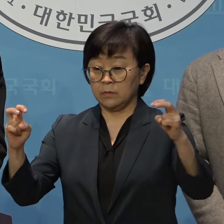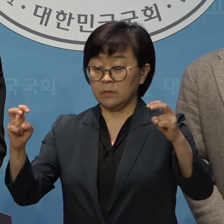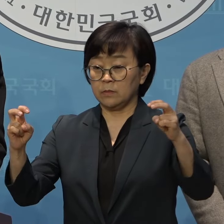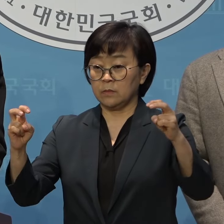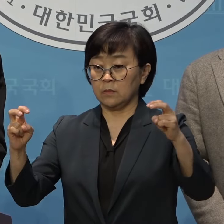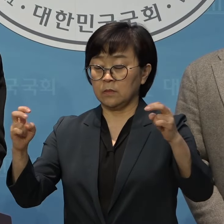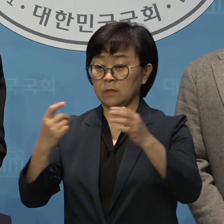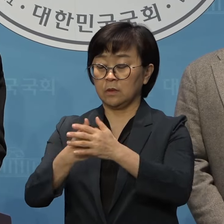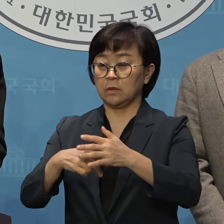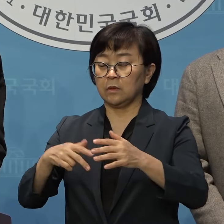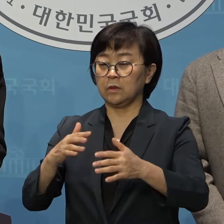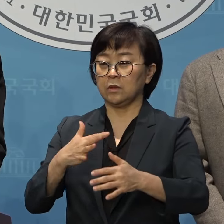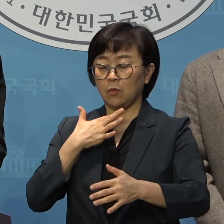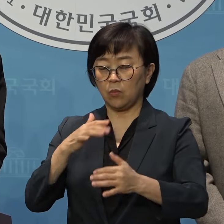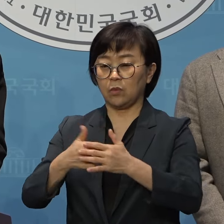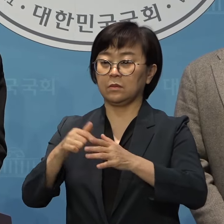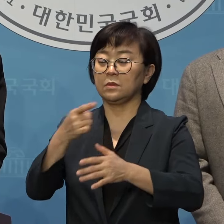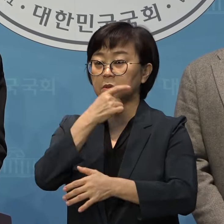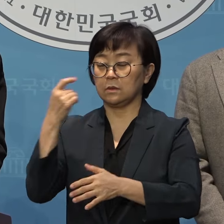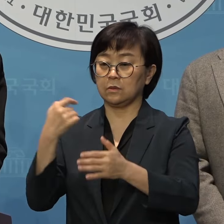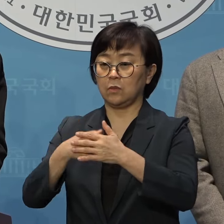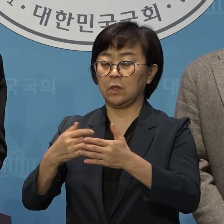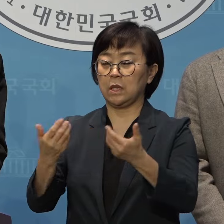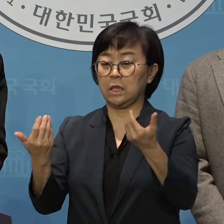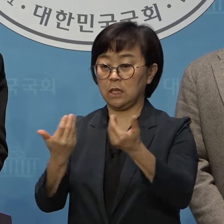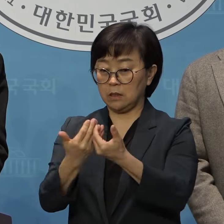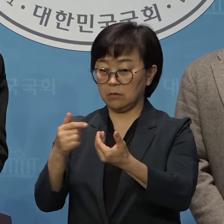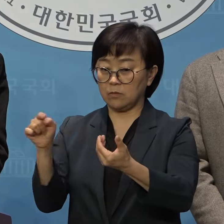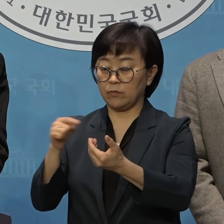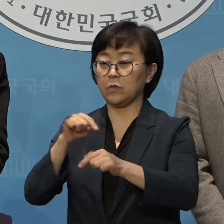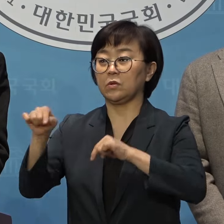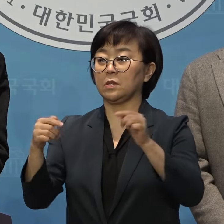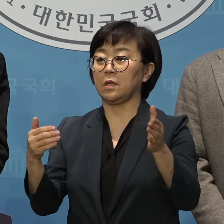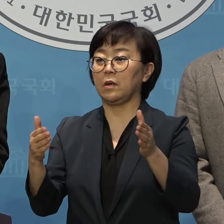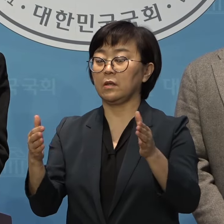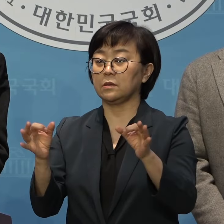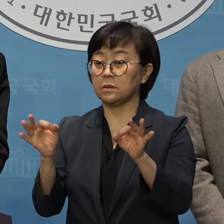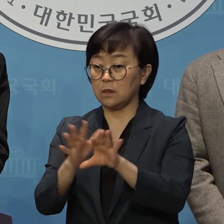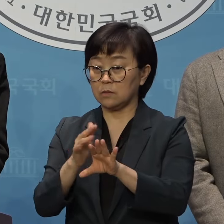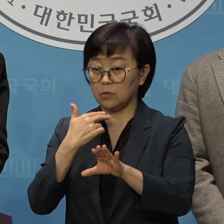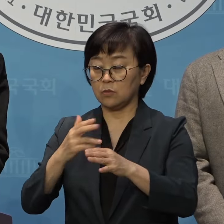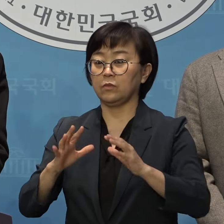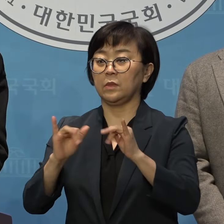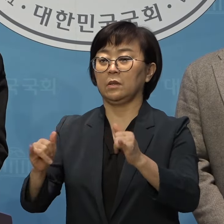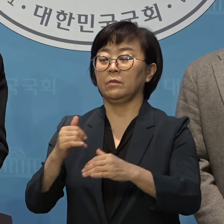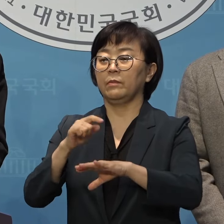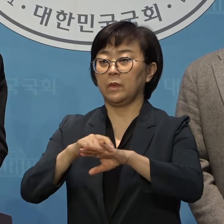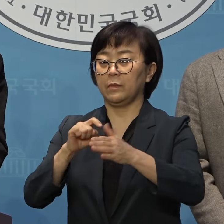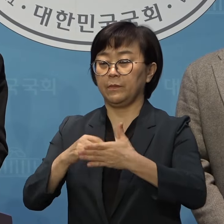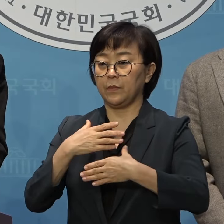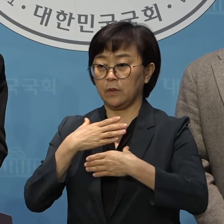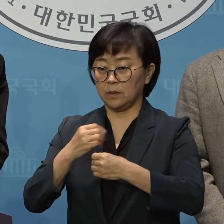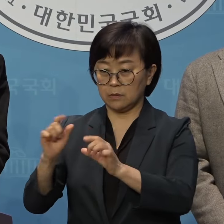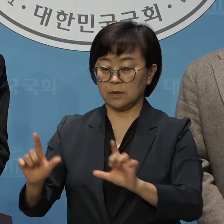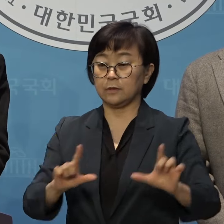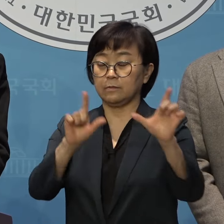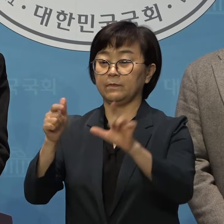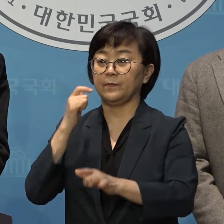미워하는 혐오와 증오의 양극 정치를 끝내지 않고는 국민이 마음 편히 사실 수